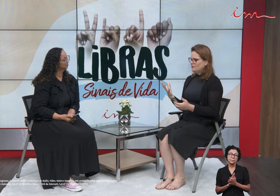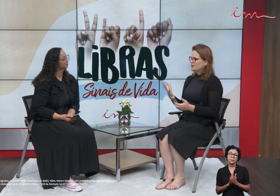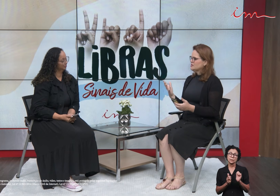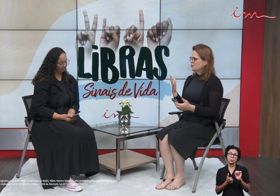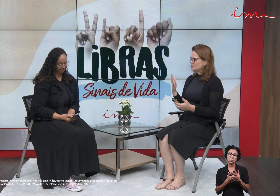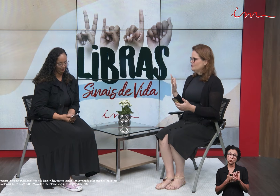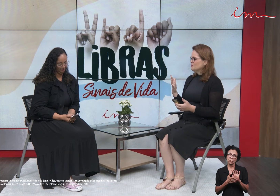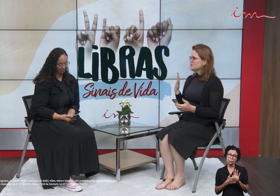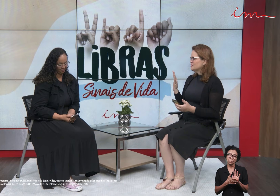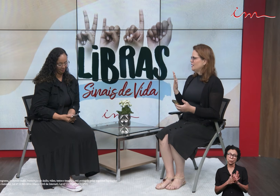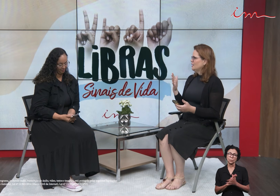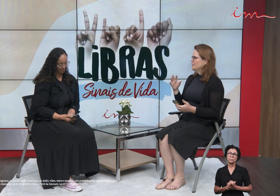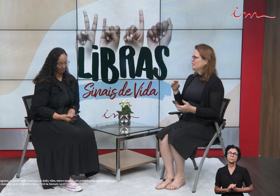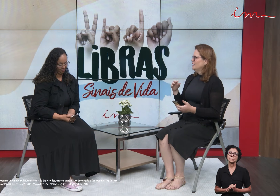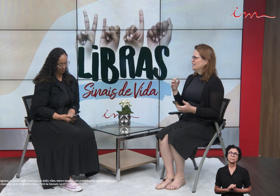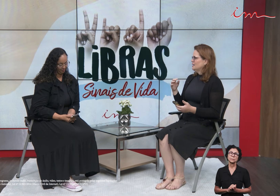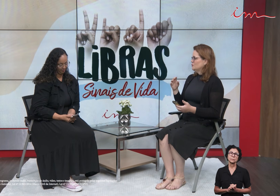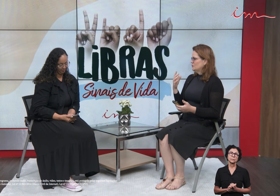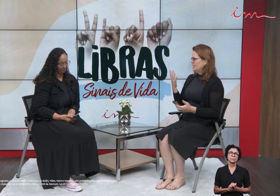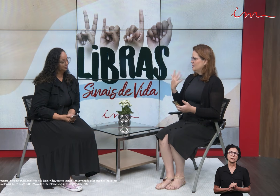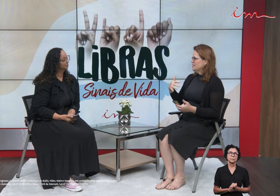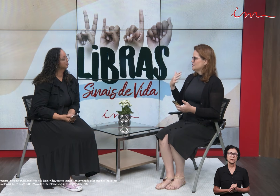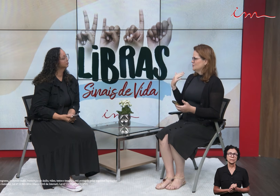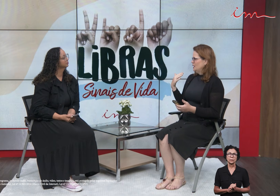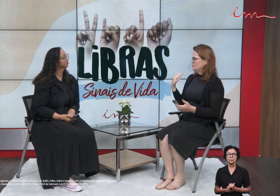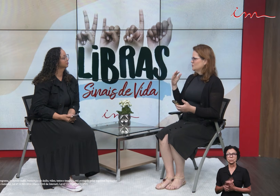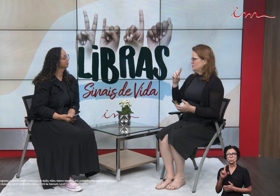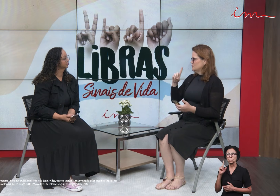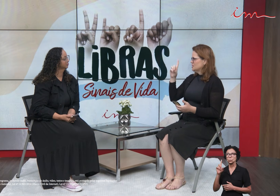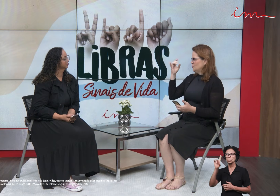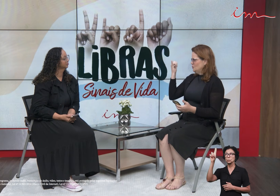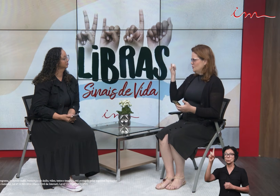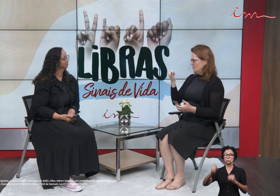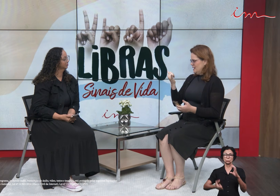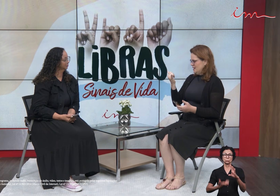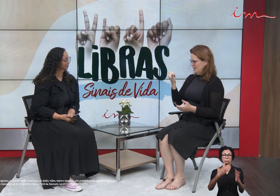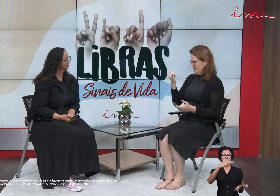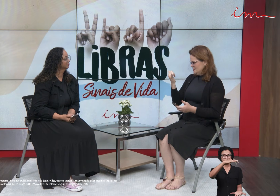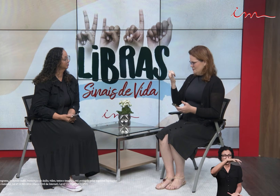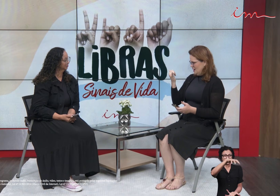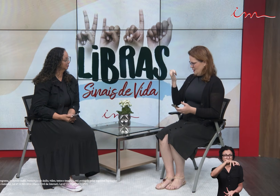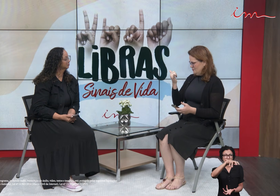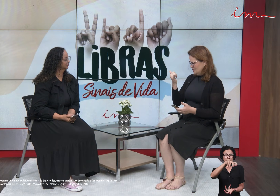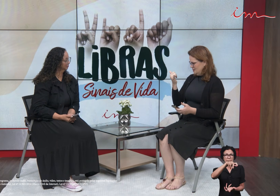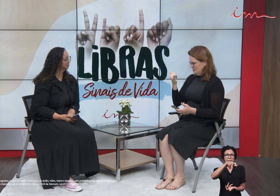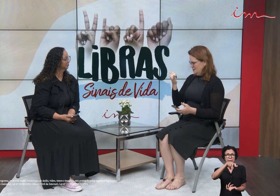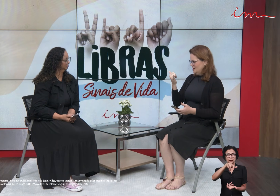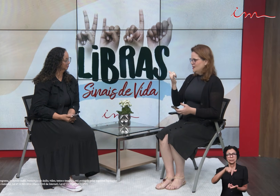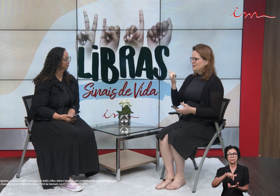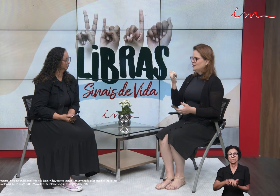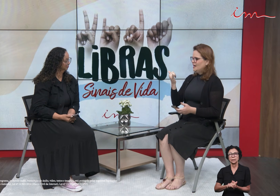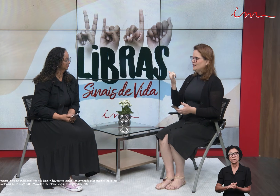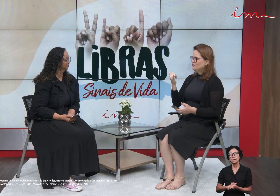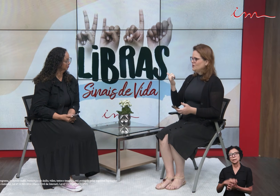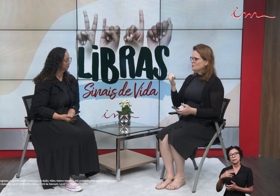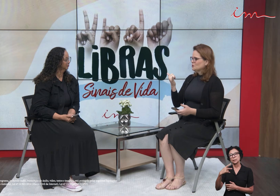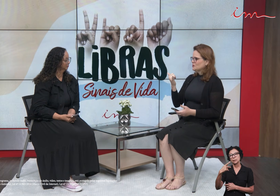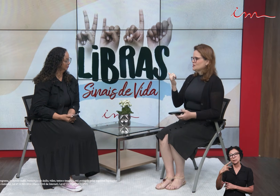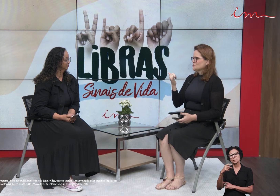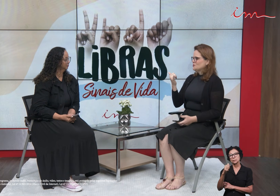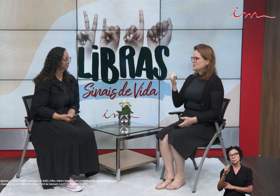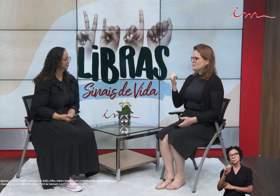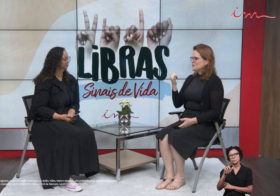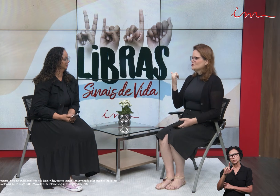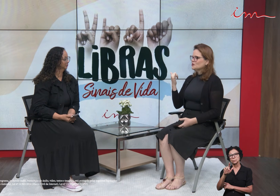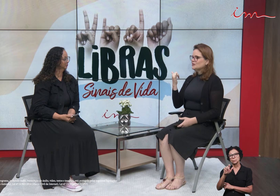palavra firmado está. Nós sabemos que é a criação, né, quando Deus criou, essa palavra Uhum. aqui que é que firma